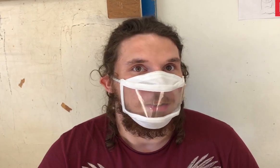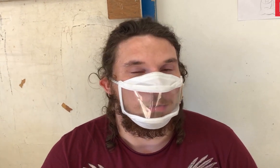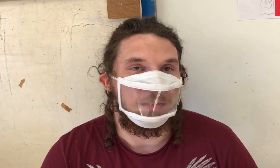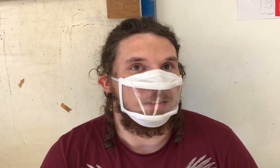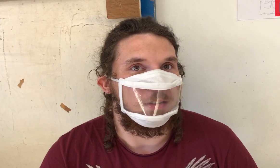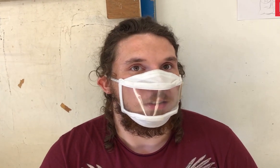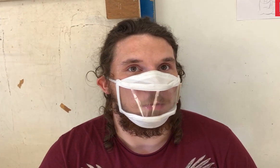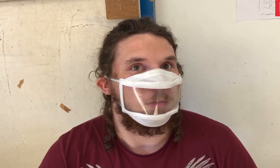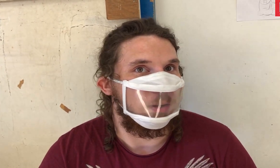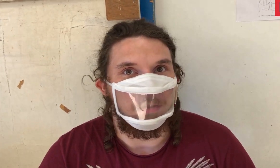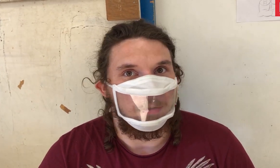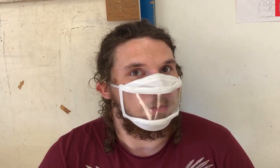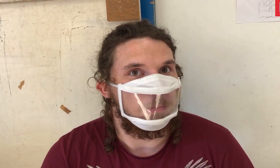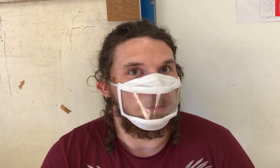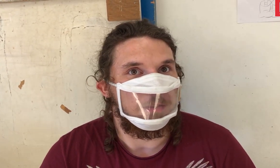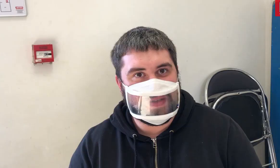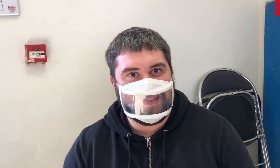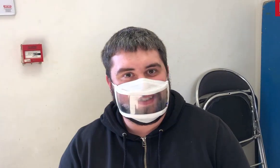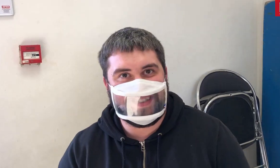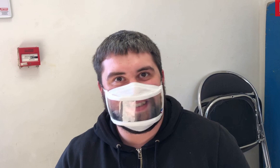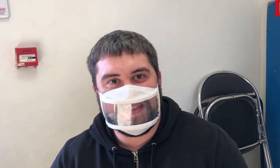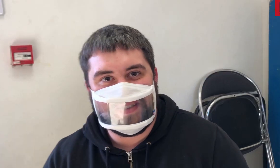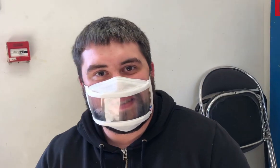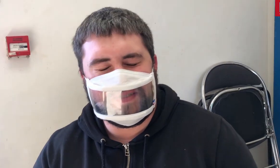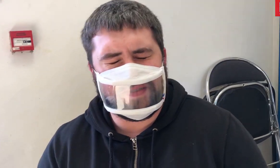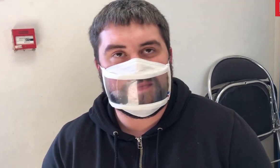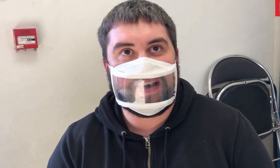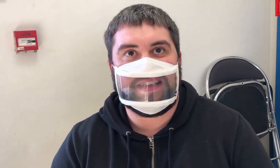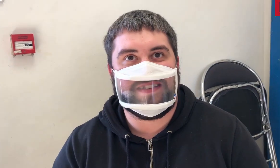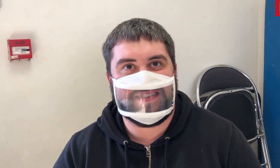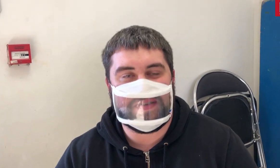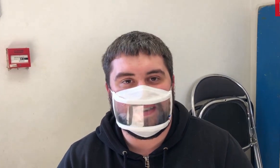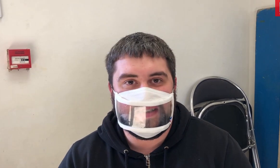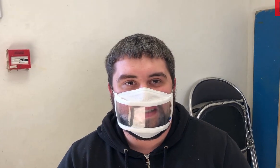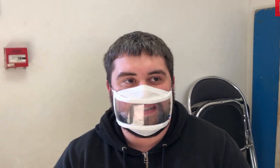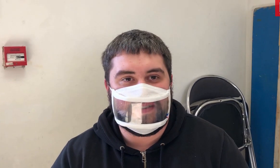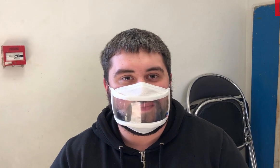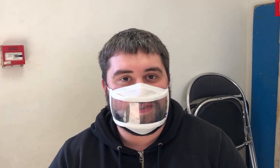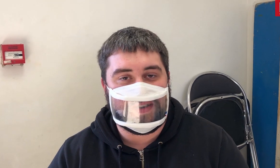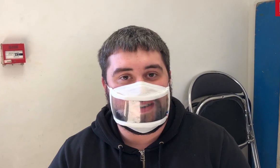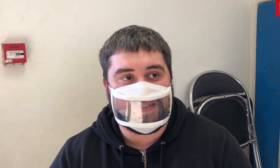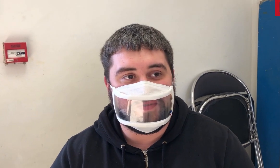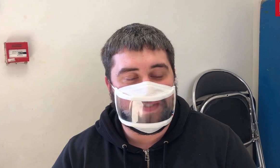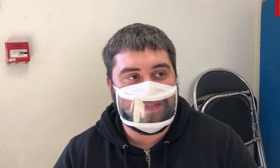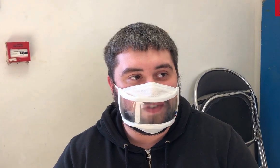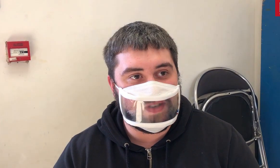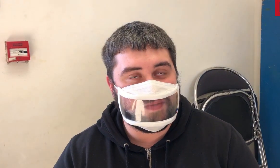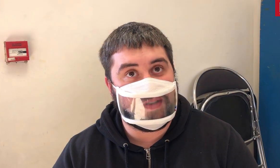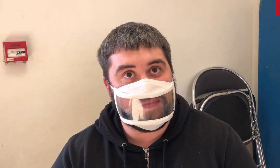coup, c'est important de faire un pas vers eux, je pense. Ah, votre prénom, c'est Brian. Brian. Alors moi, j'ai envie de faire une formation de